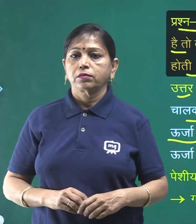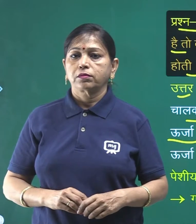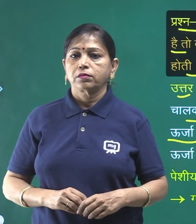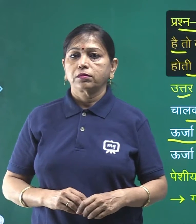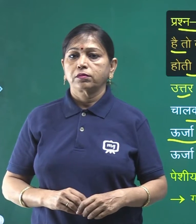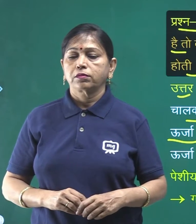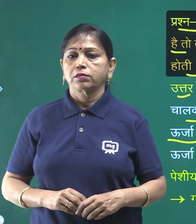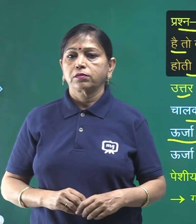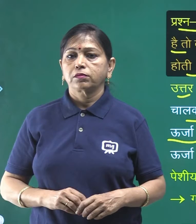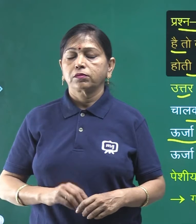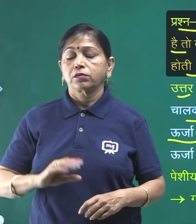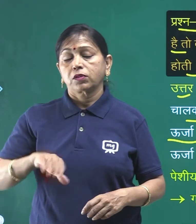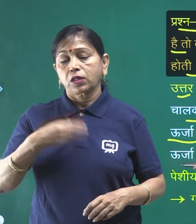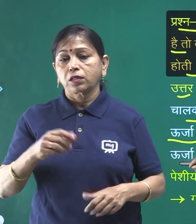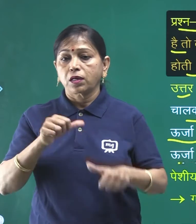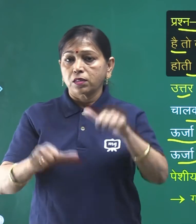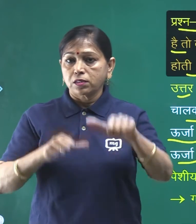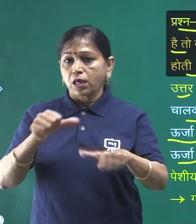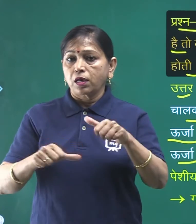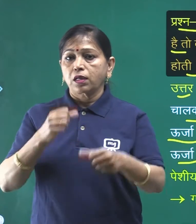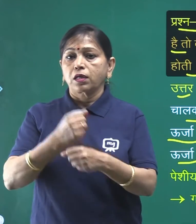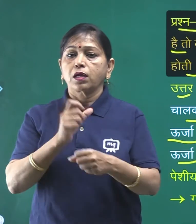तथा साइकिल की गतिज ऊर्जा में